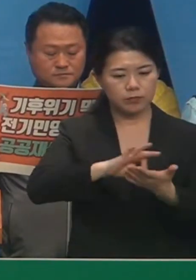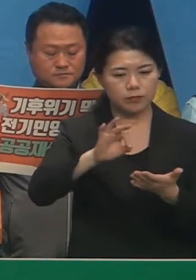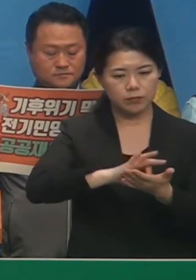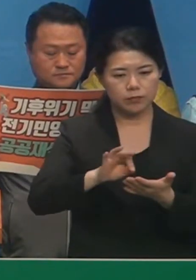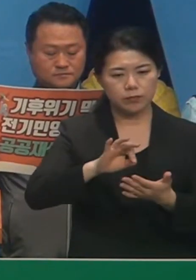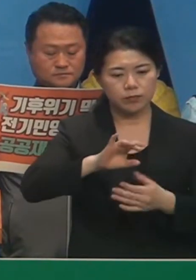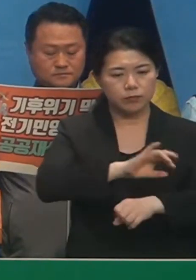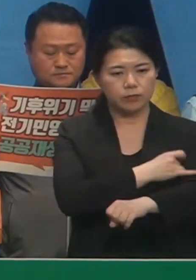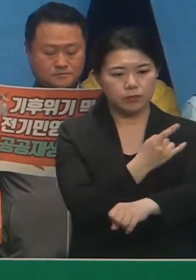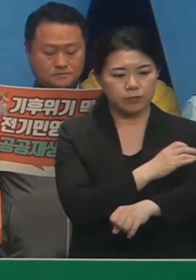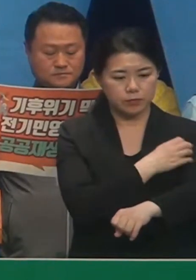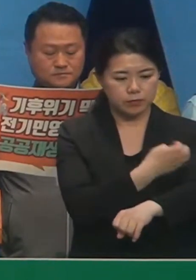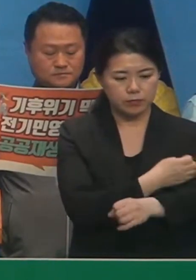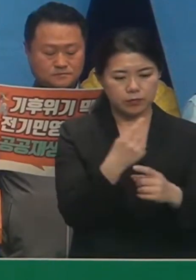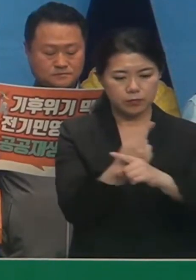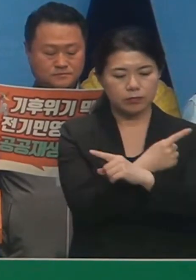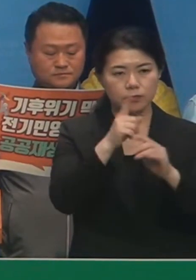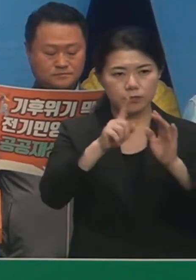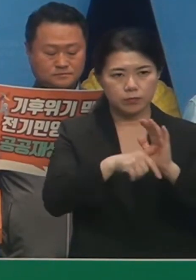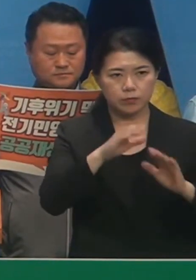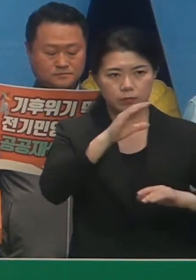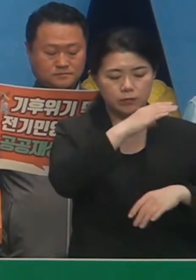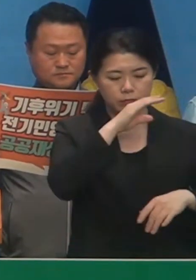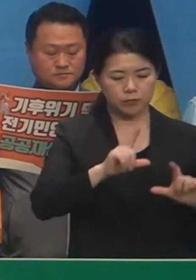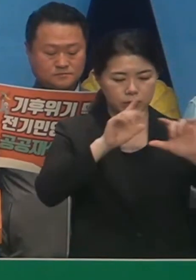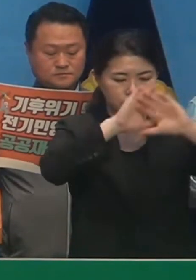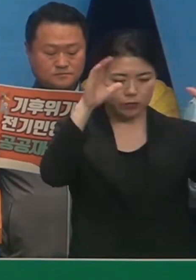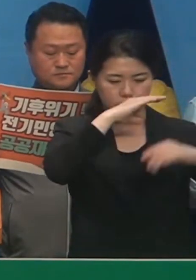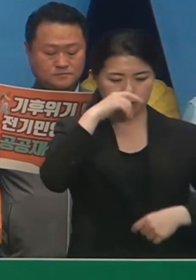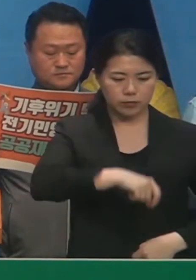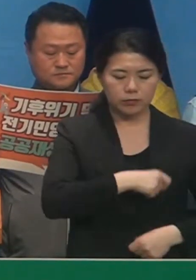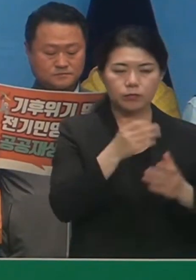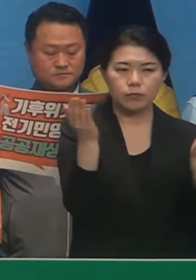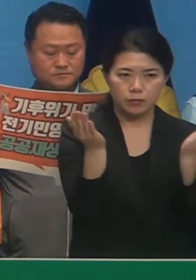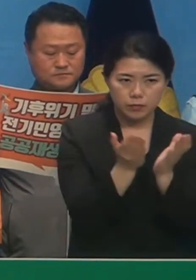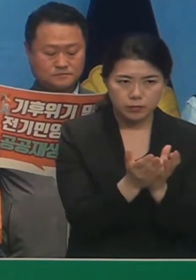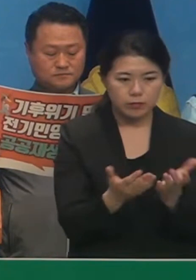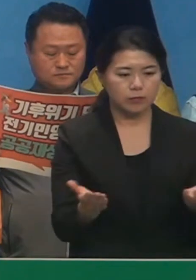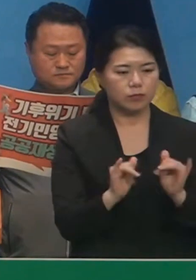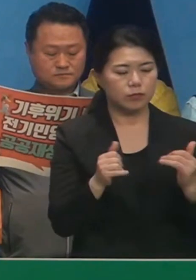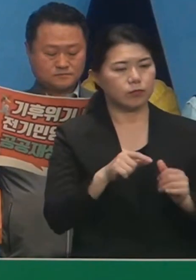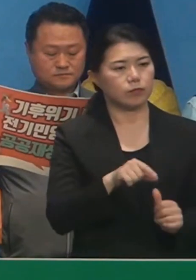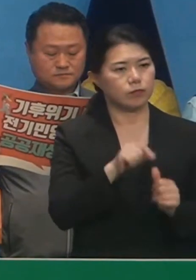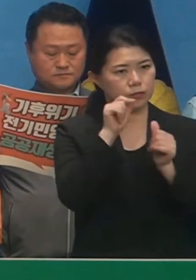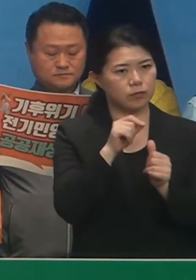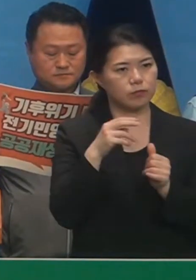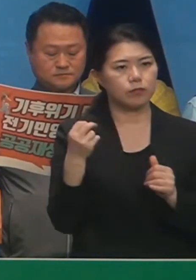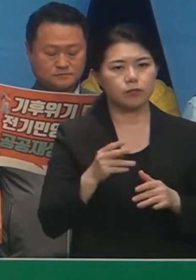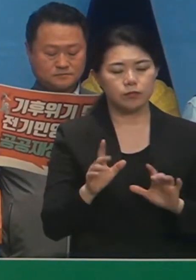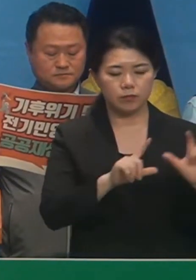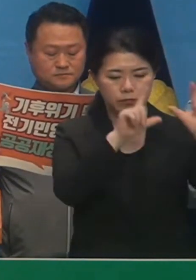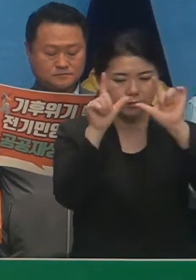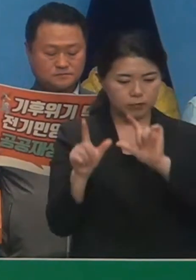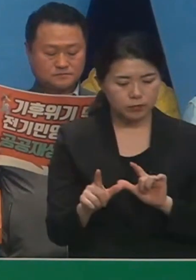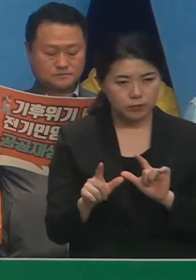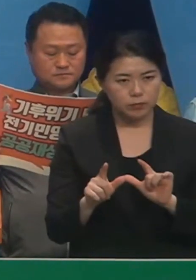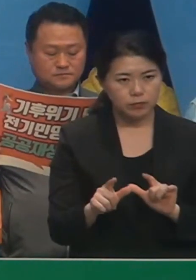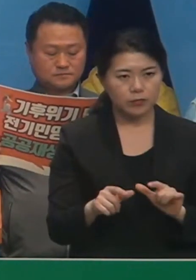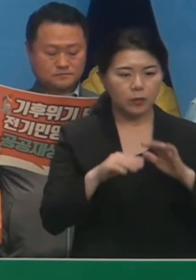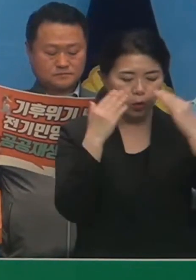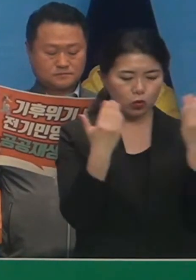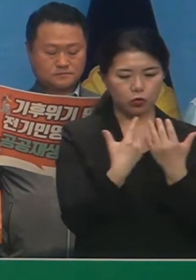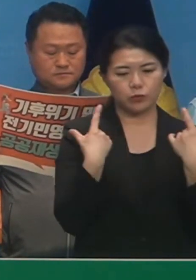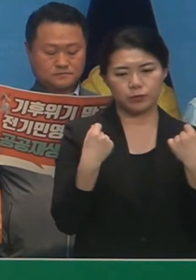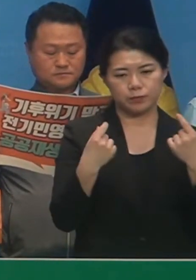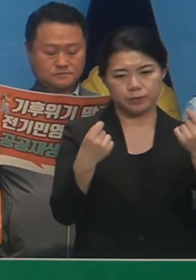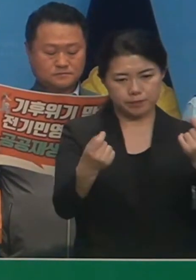공공재생에너지의 전환 과정이 기후정의에 부합되고 모든 노동자들의 고용과 삶이 온전하게 보장될